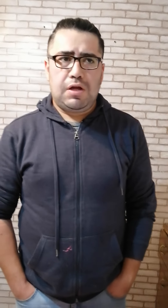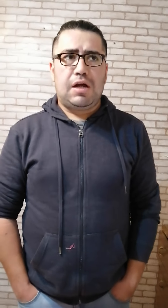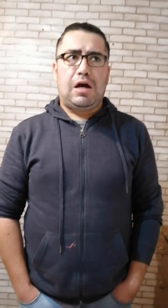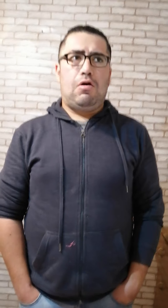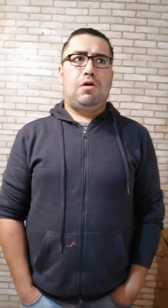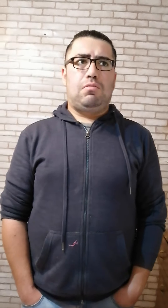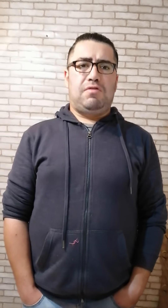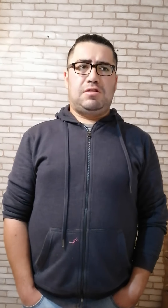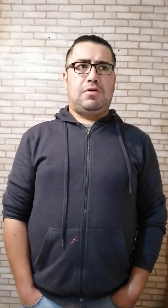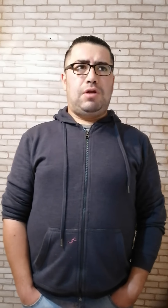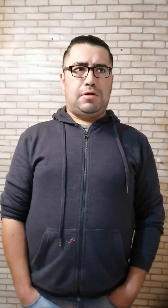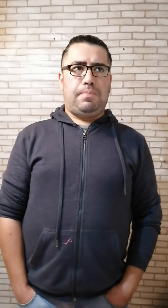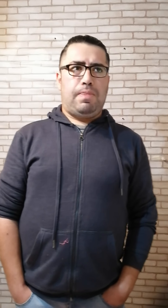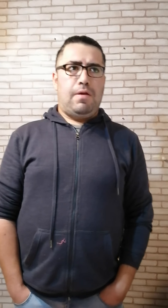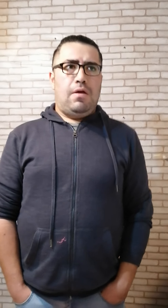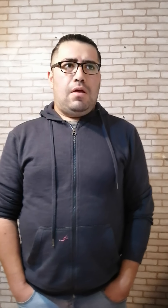encargado de convivencia escolar